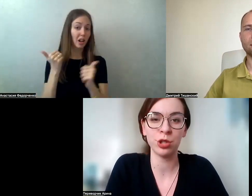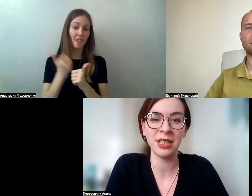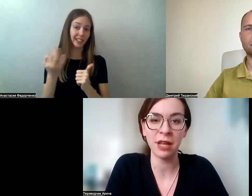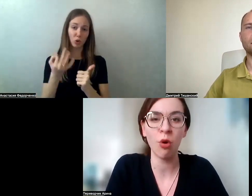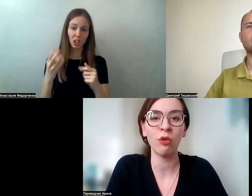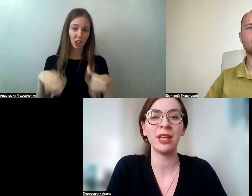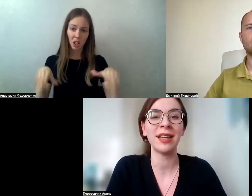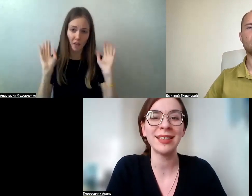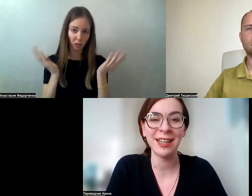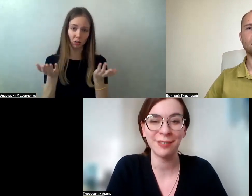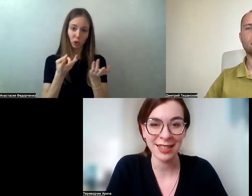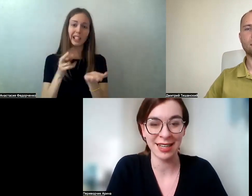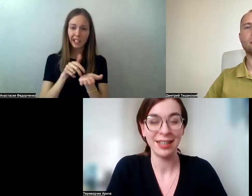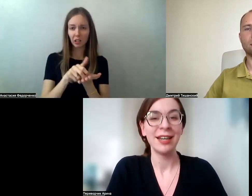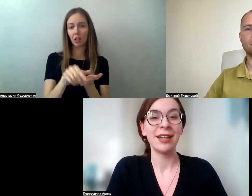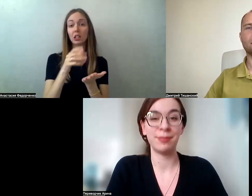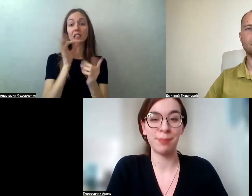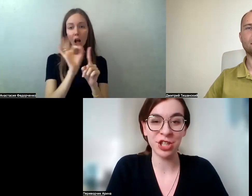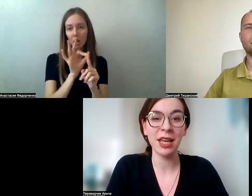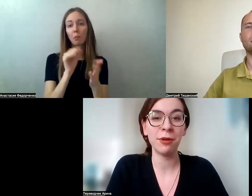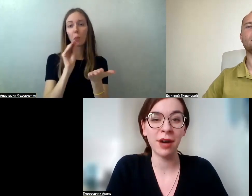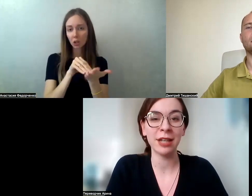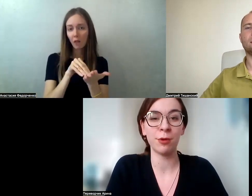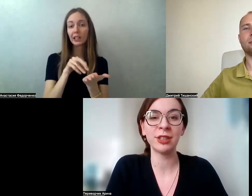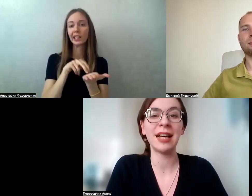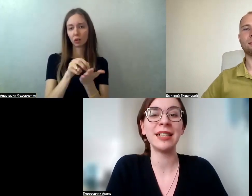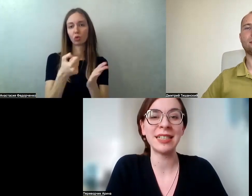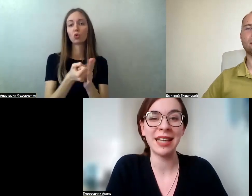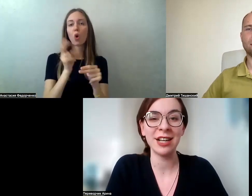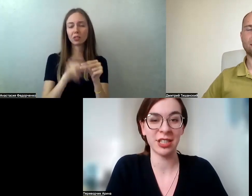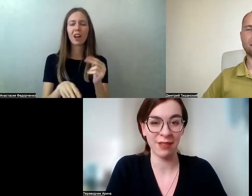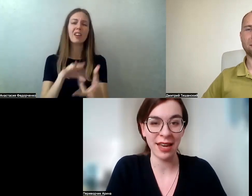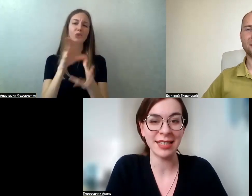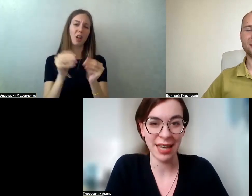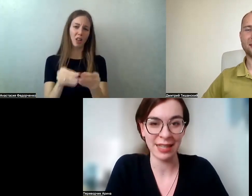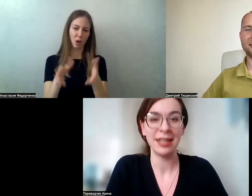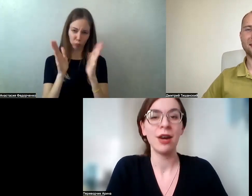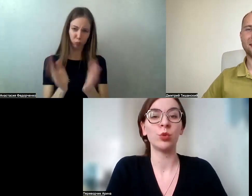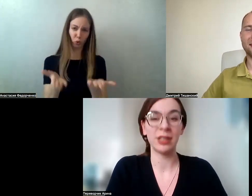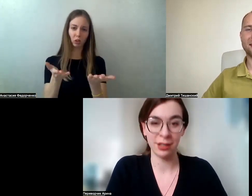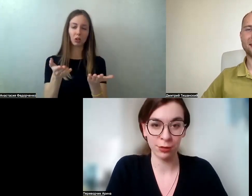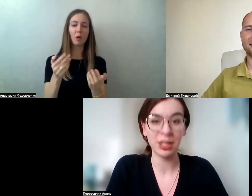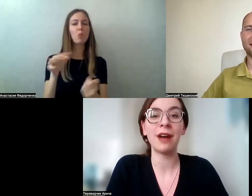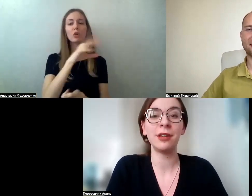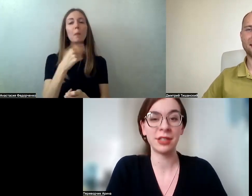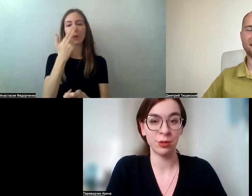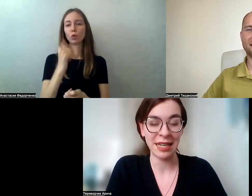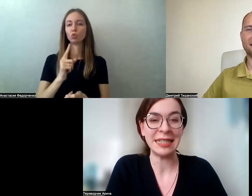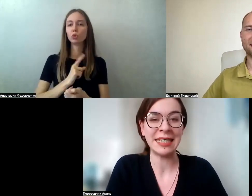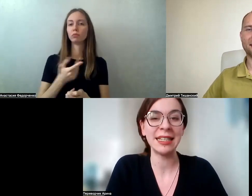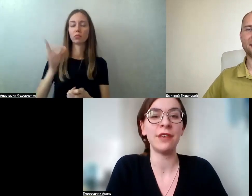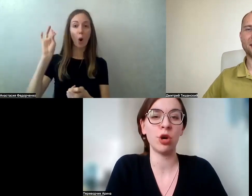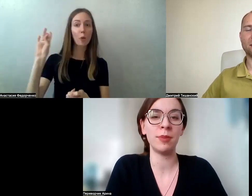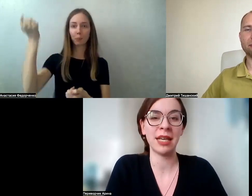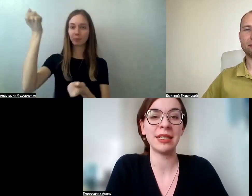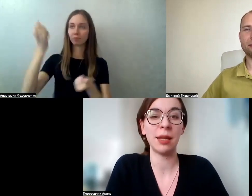нет, может, и не со второго, но не надо сдаваться, поражения бывают, просто надо идти дальше к своей цели, устанавливать свою цель,